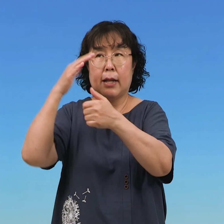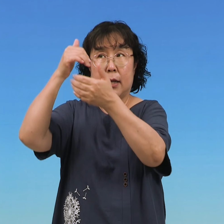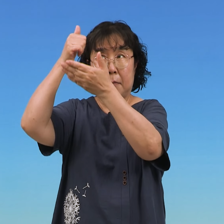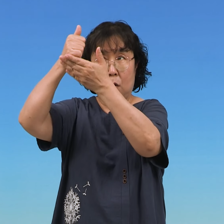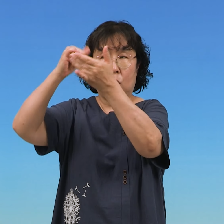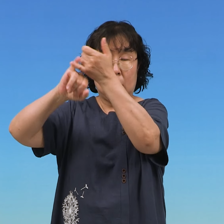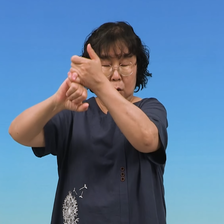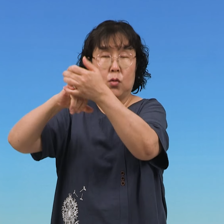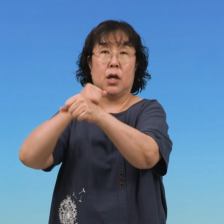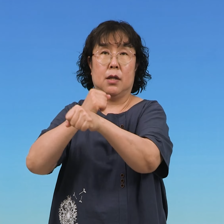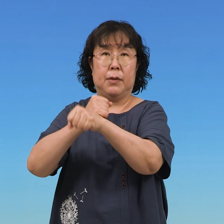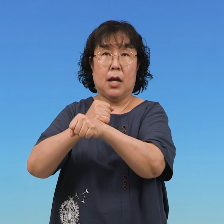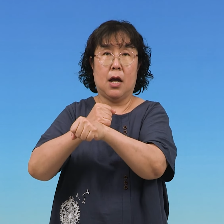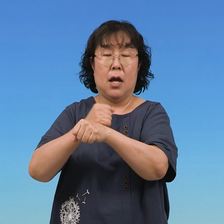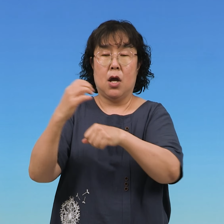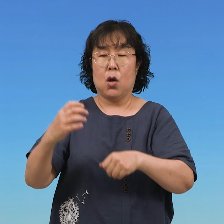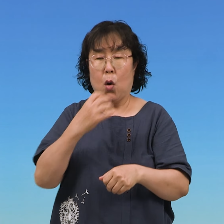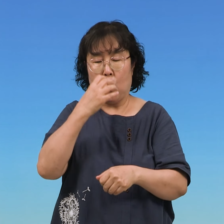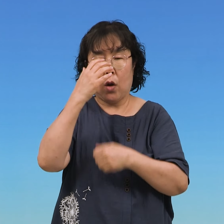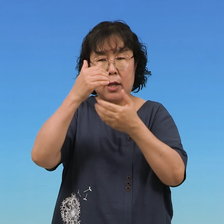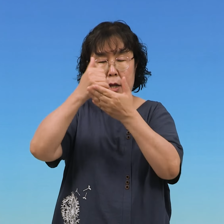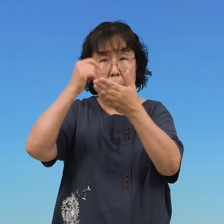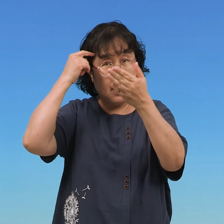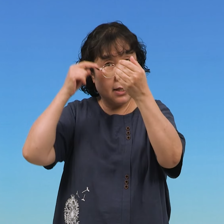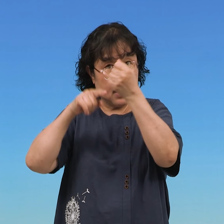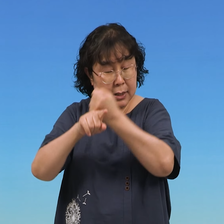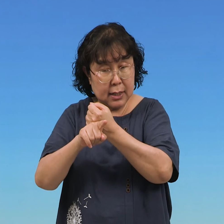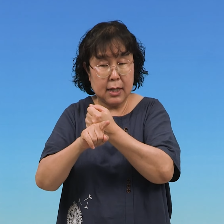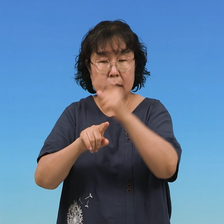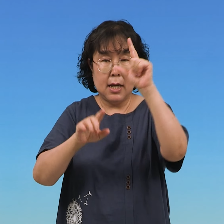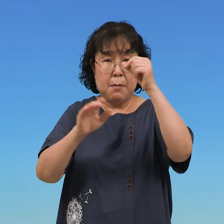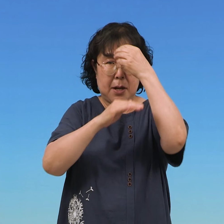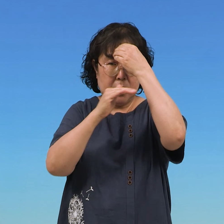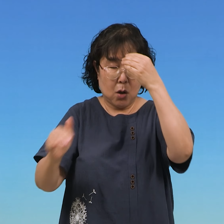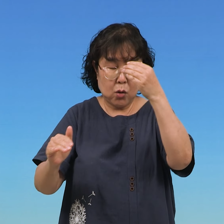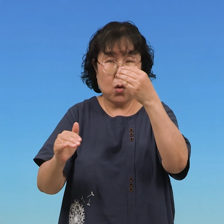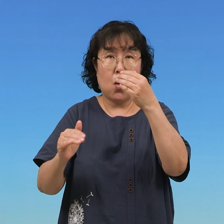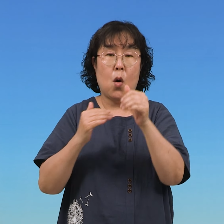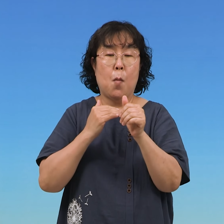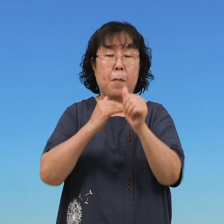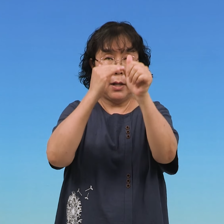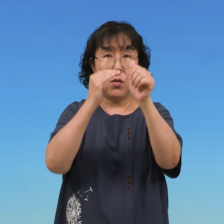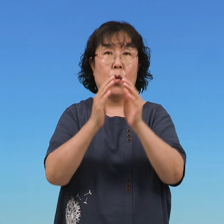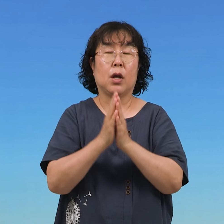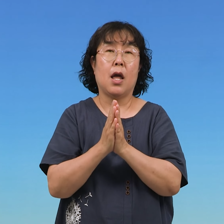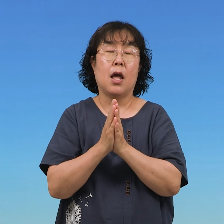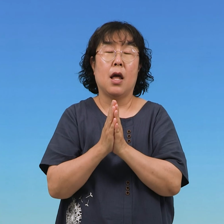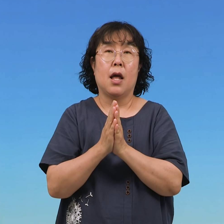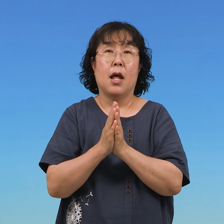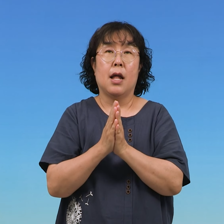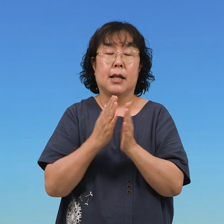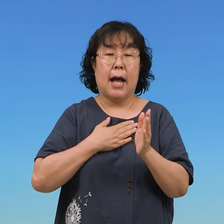겁니까? 이 거룩한 하나님의 뜻인 1만 성도 파송 운동에 인간 이찬수가 걸림돌이